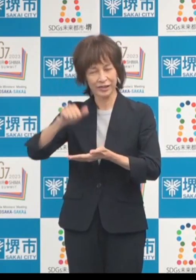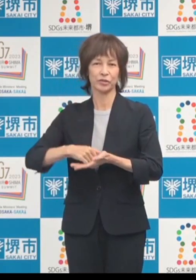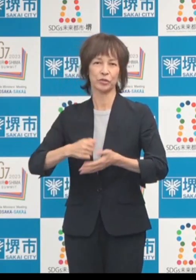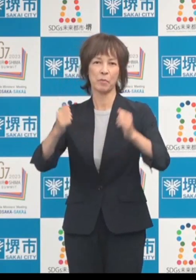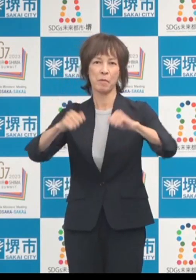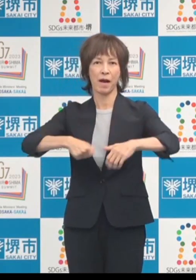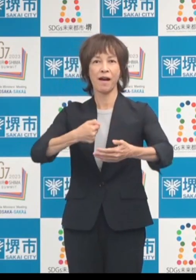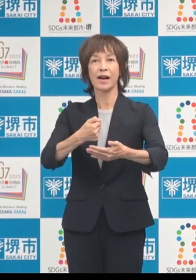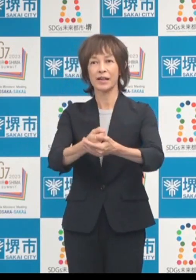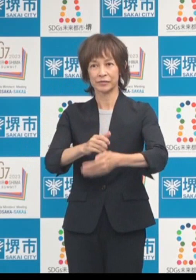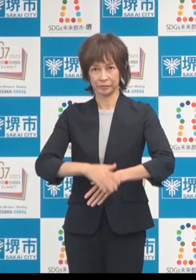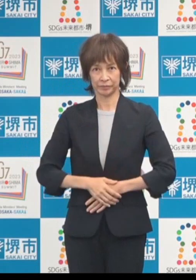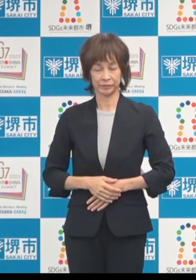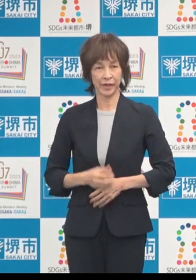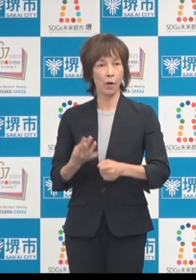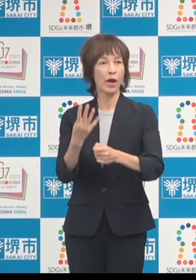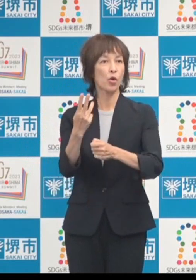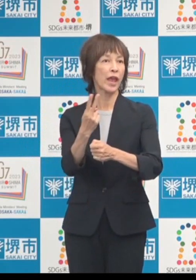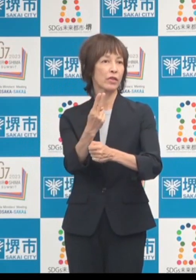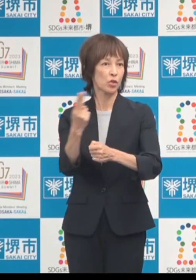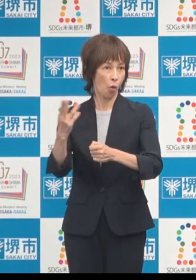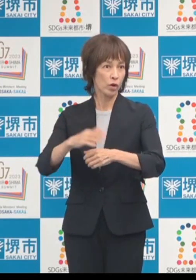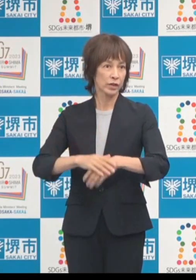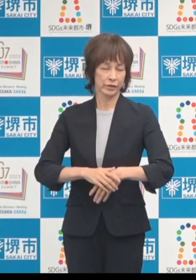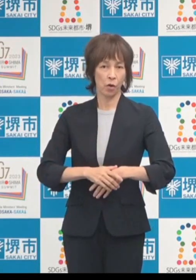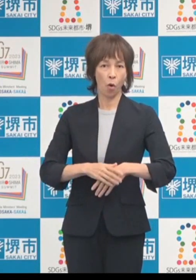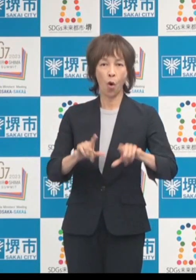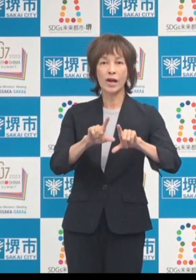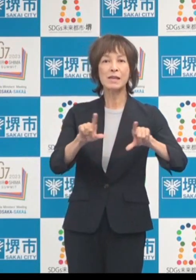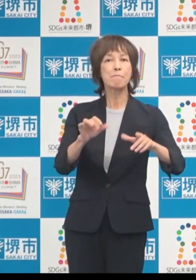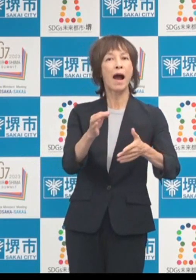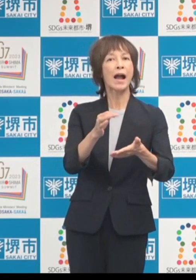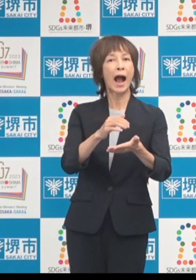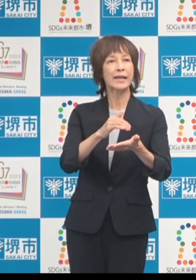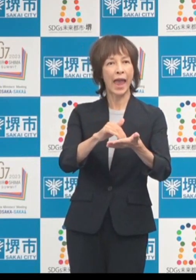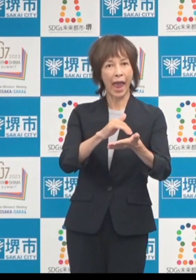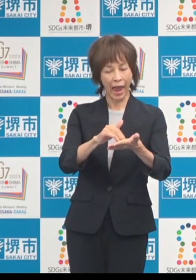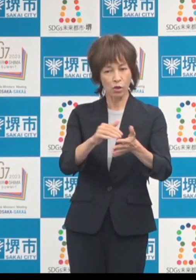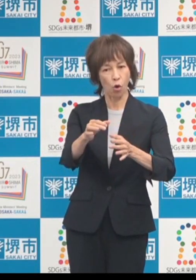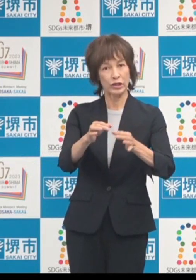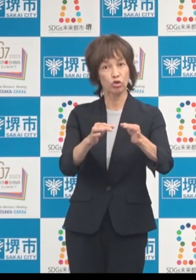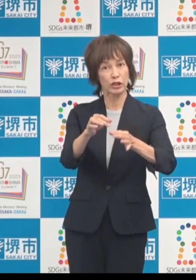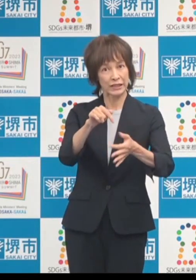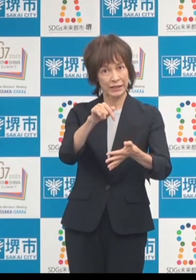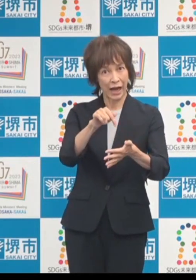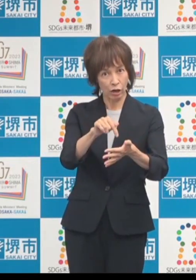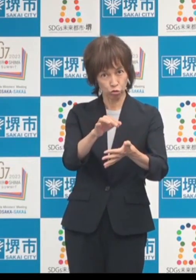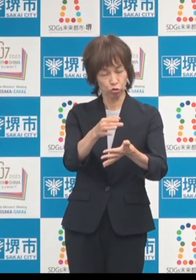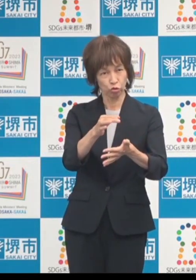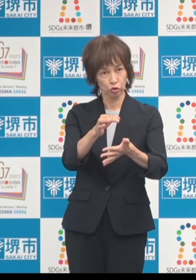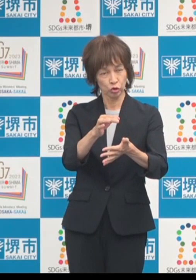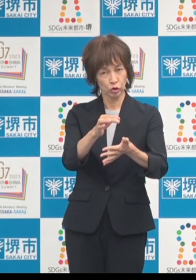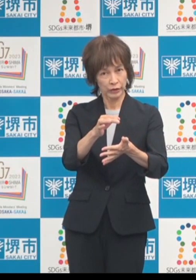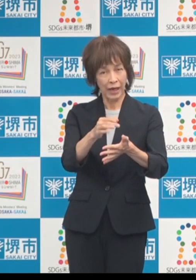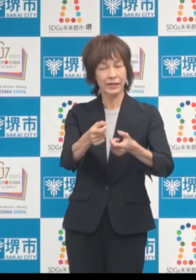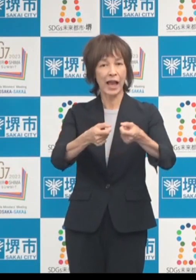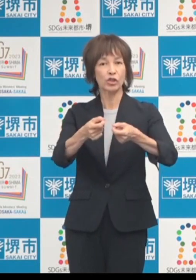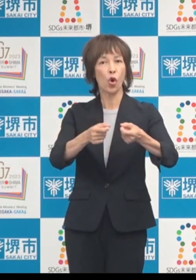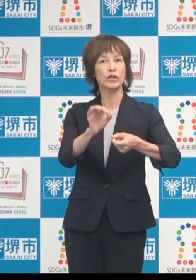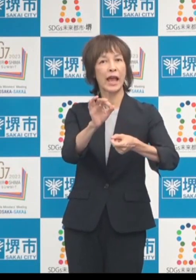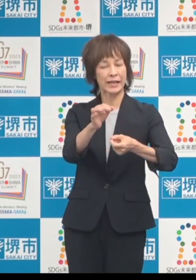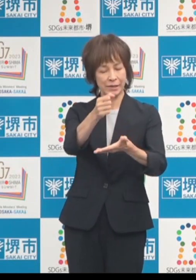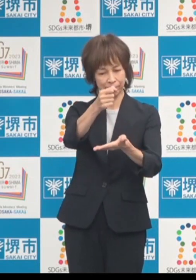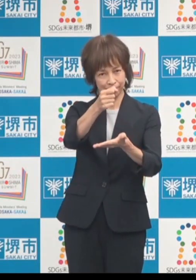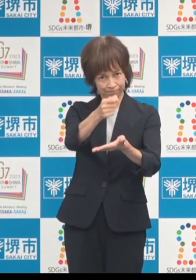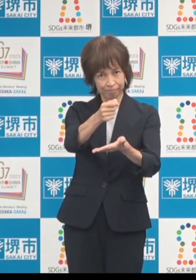。令和4年度の決算におきましては、一般会計の実質収支額、財政調節基金の残高増